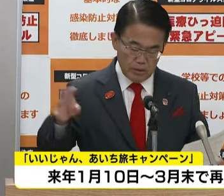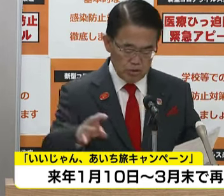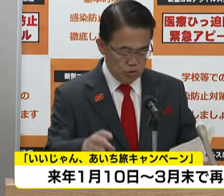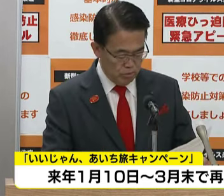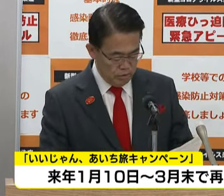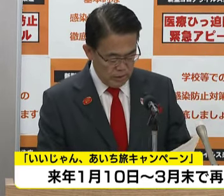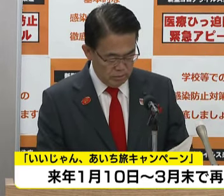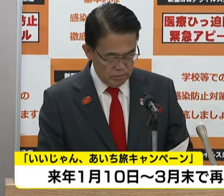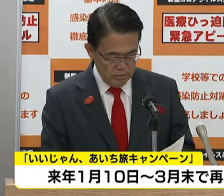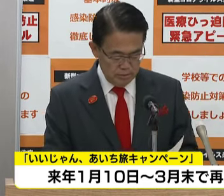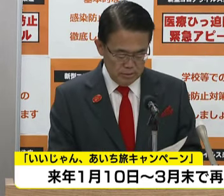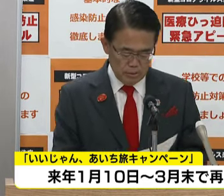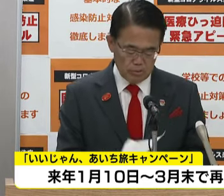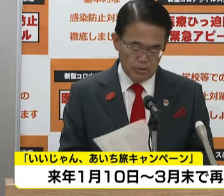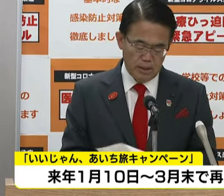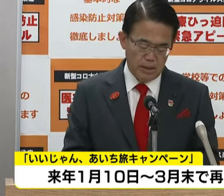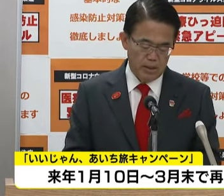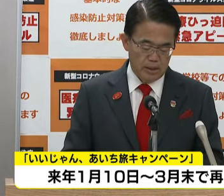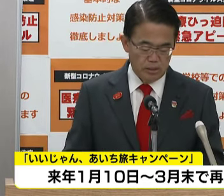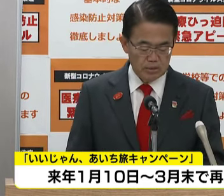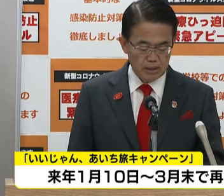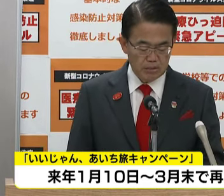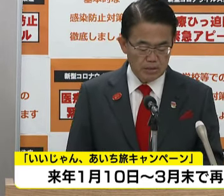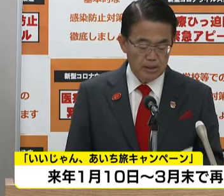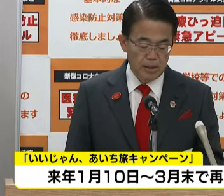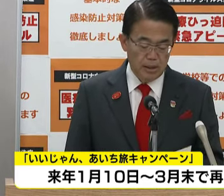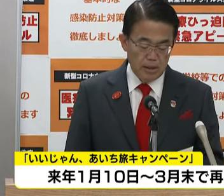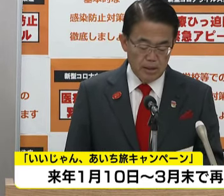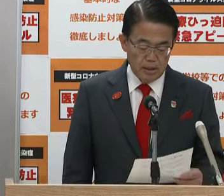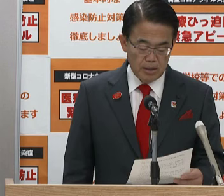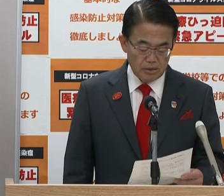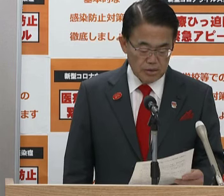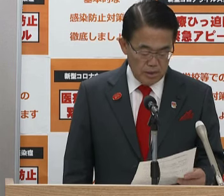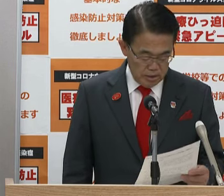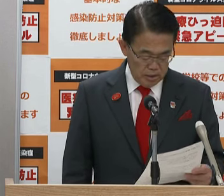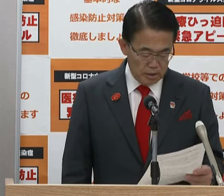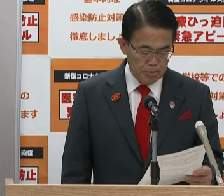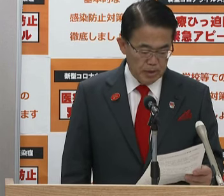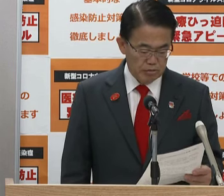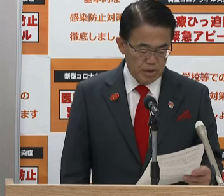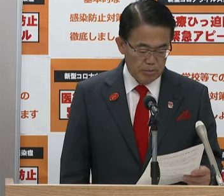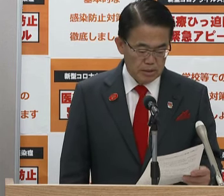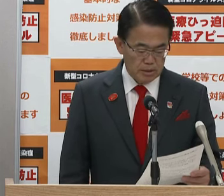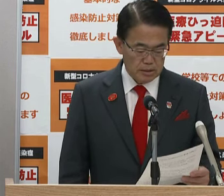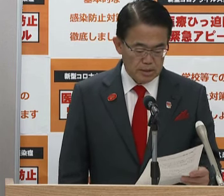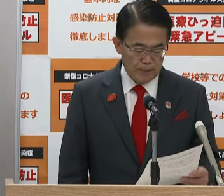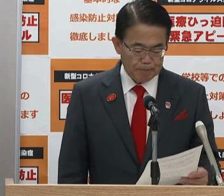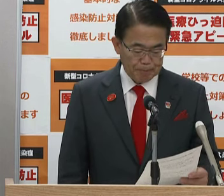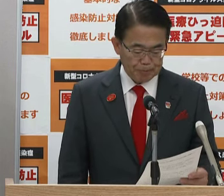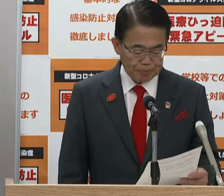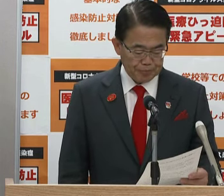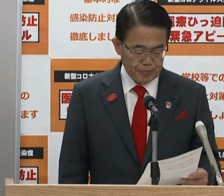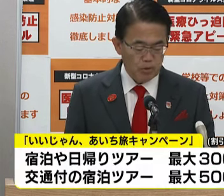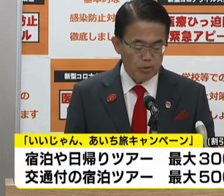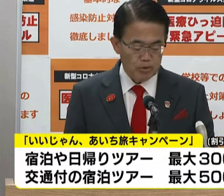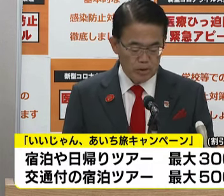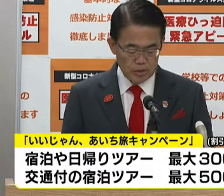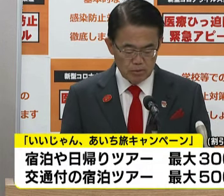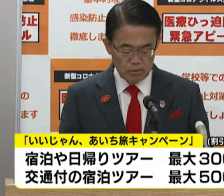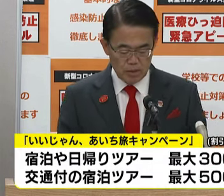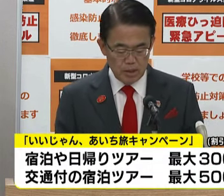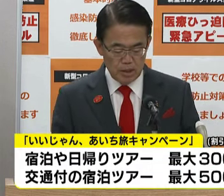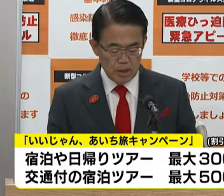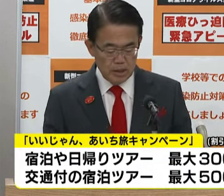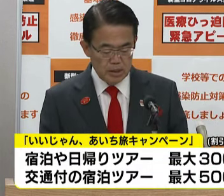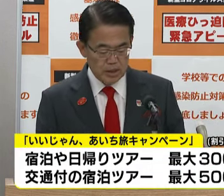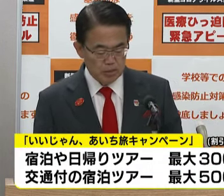10日から3月末までの期間で再開すると発表しました割引額はこれまでよりも